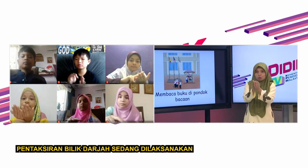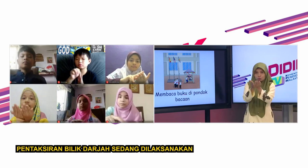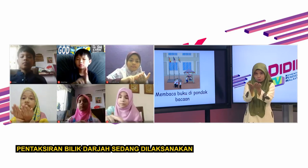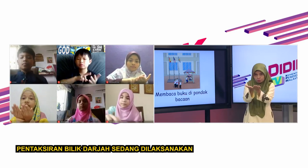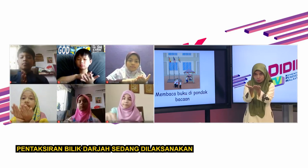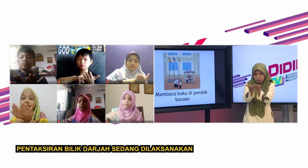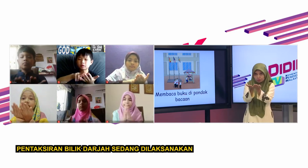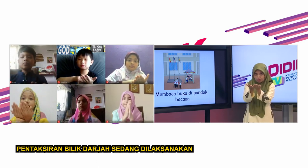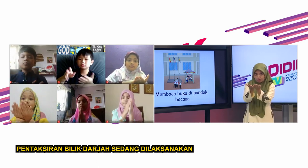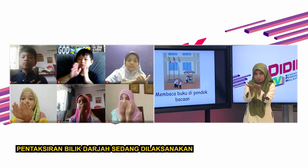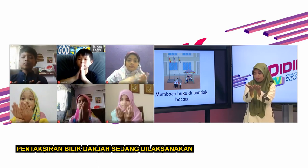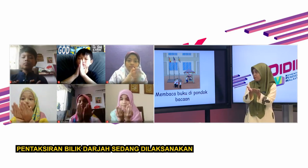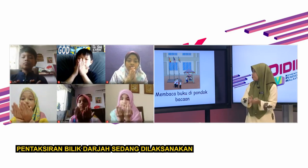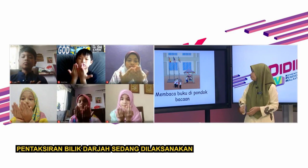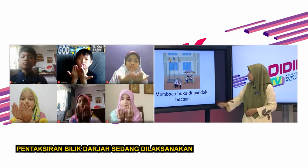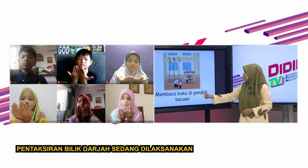Buku.